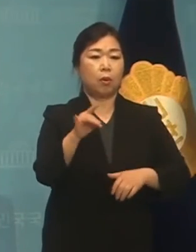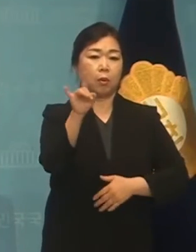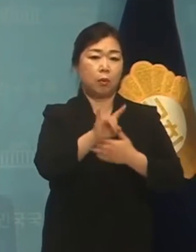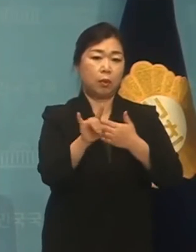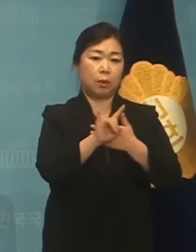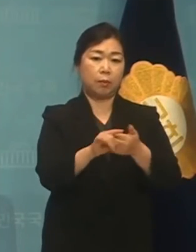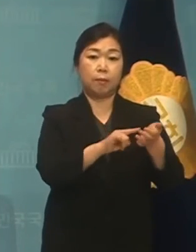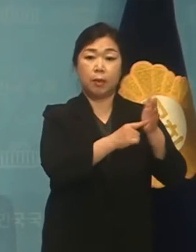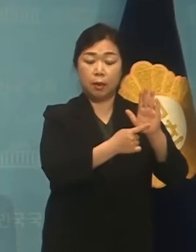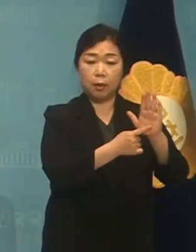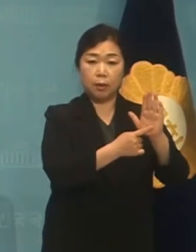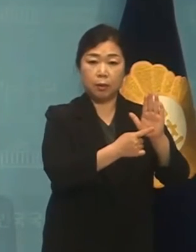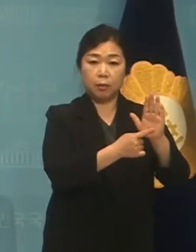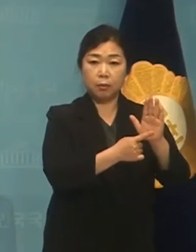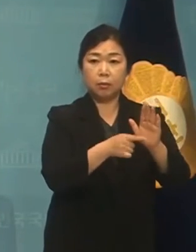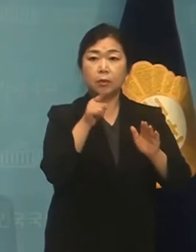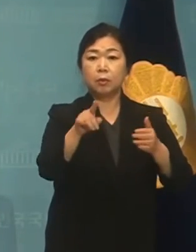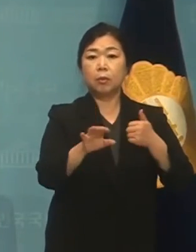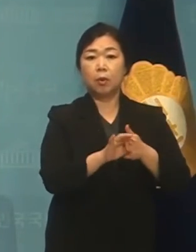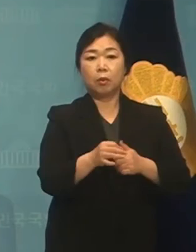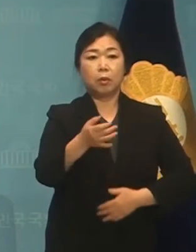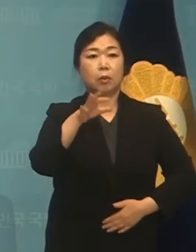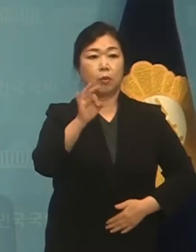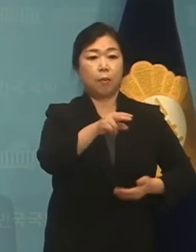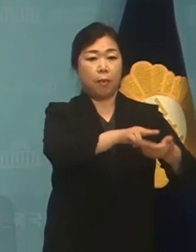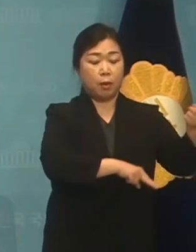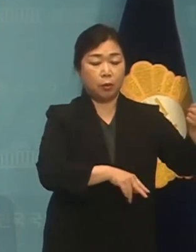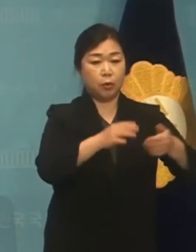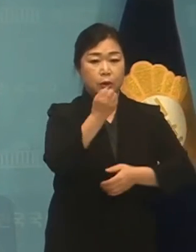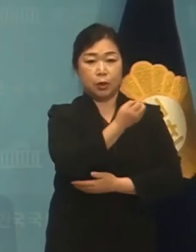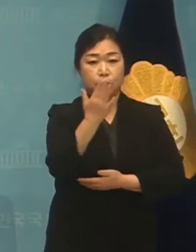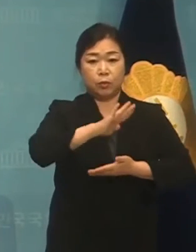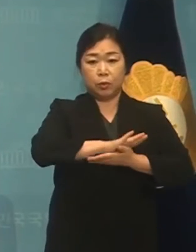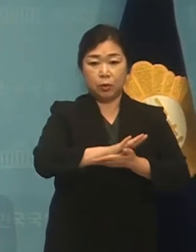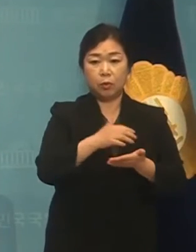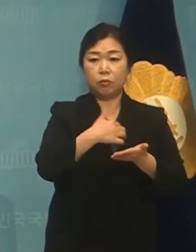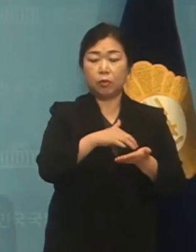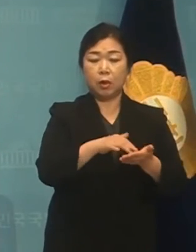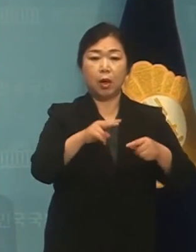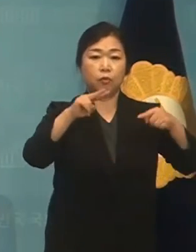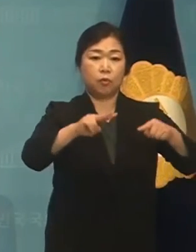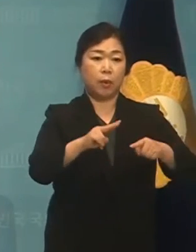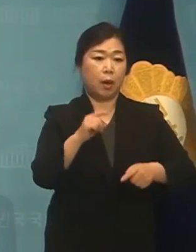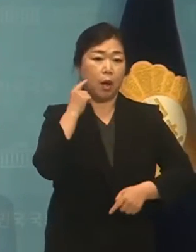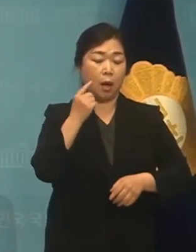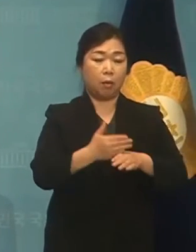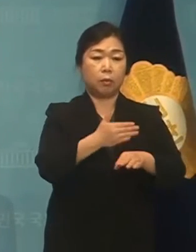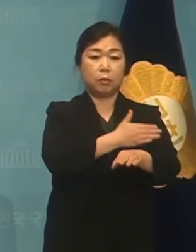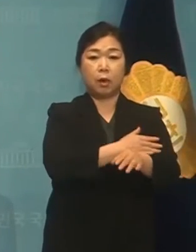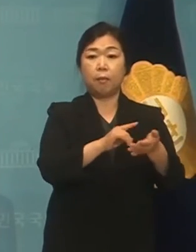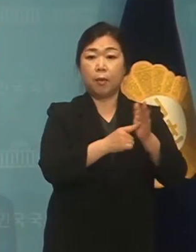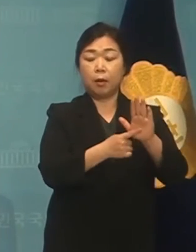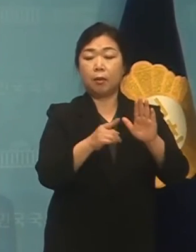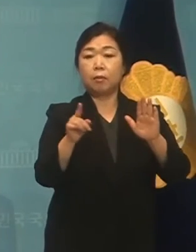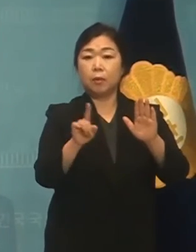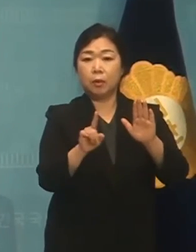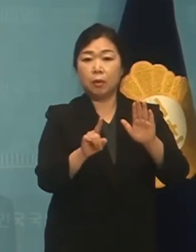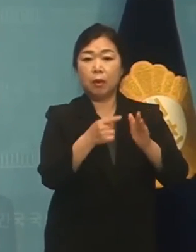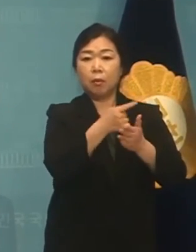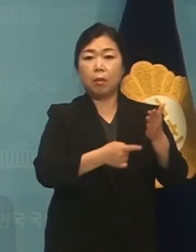결과였습니다. 그렇다면 유가부수를 2배 부풀린 조선일보는 얼마를 배상해야